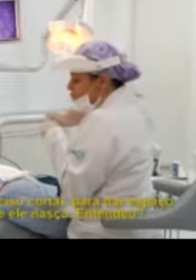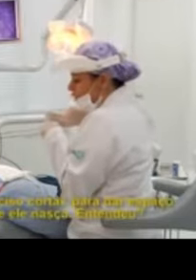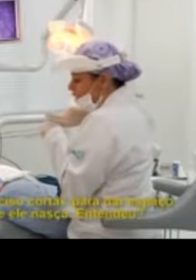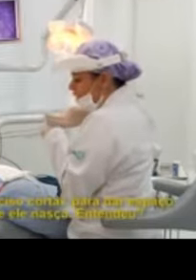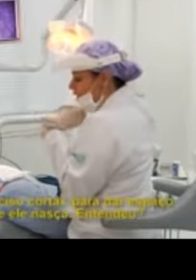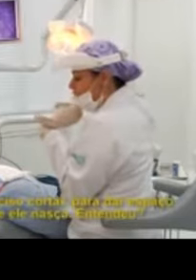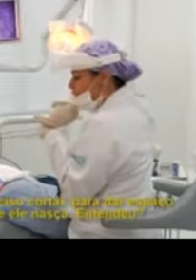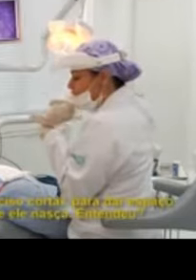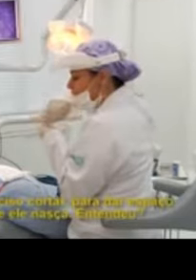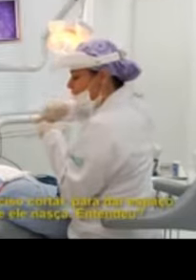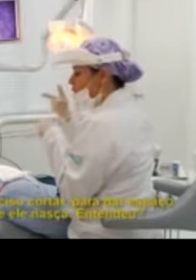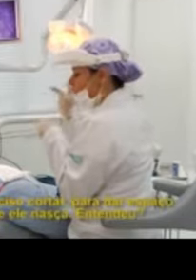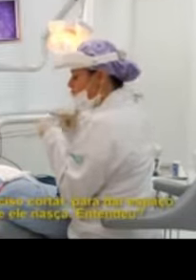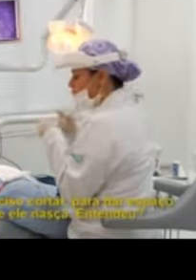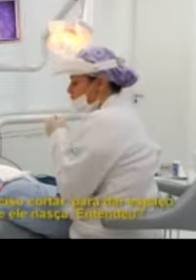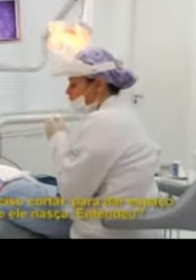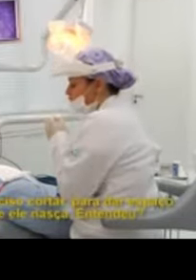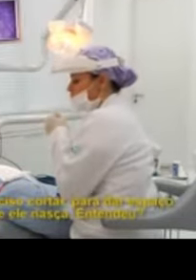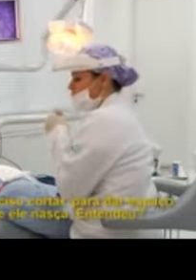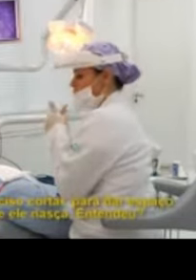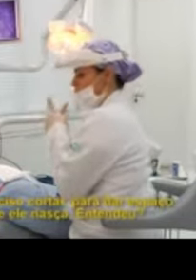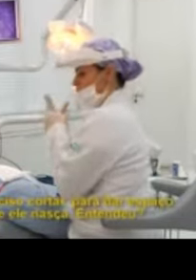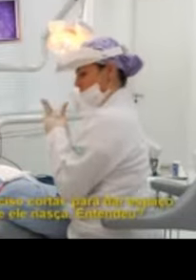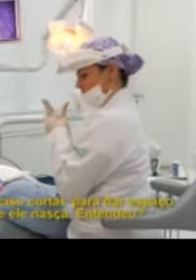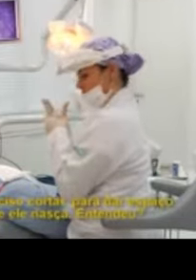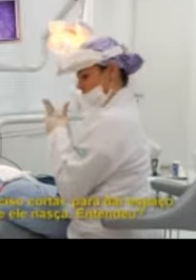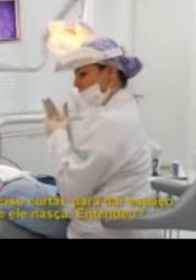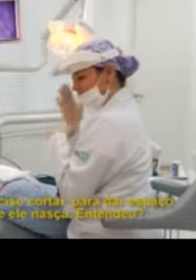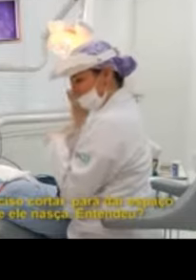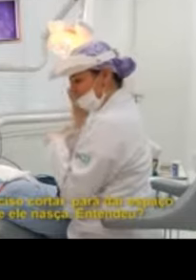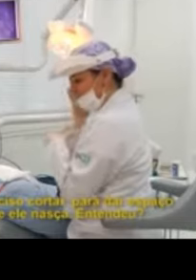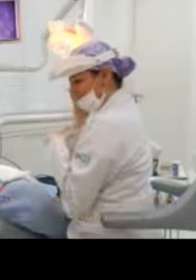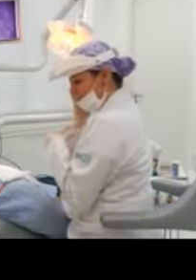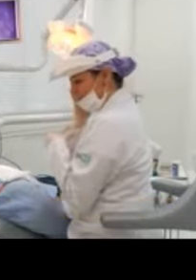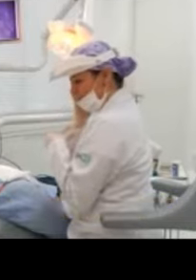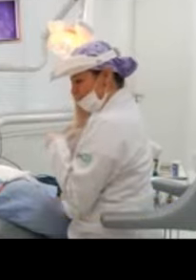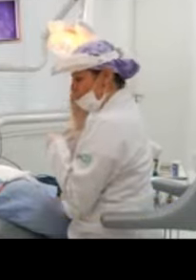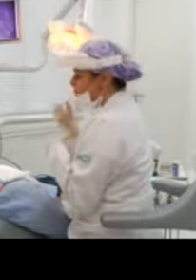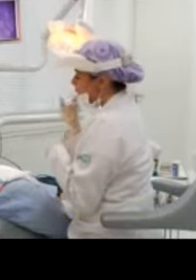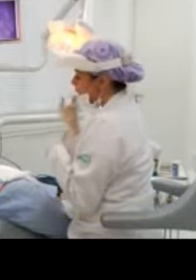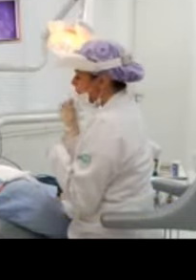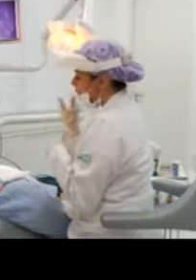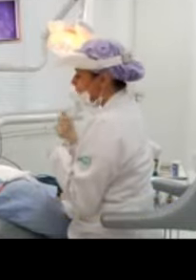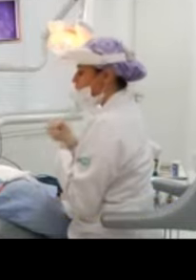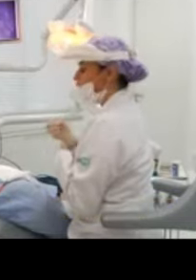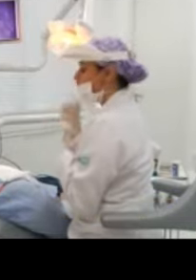Então eu preciso cortar para dar espaço para que ele nasça, entendeu?